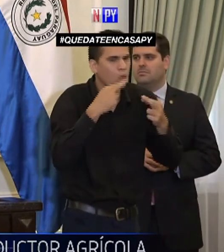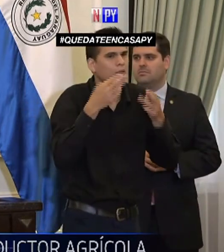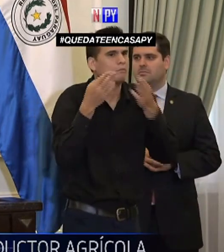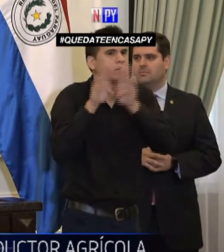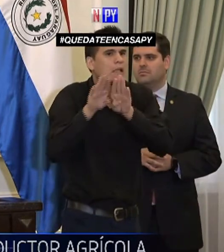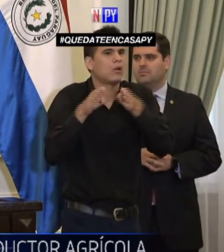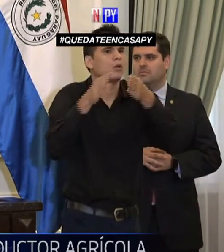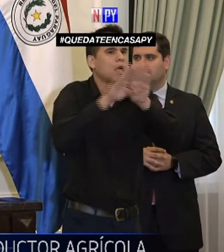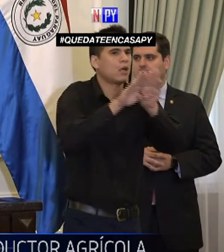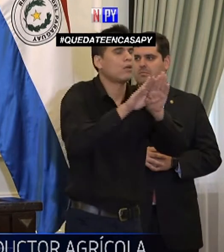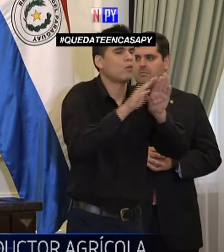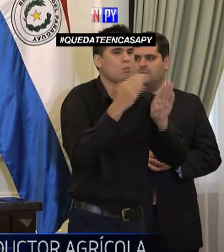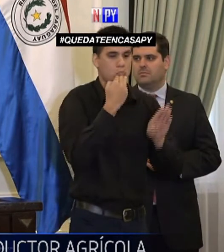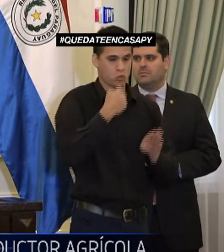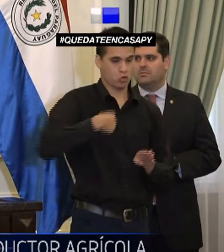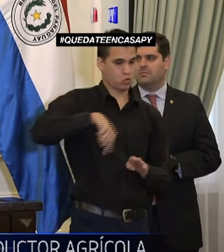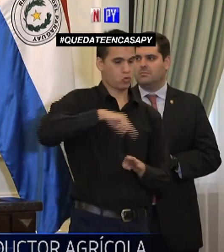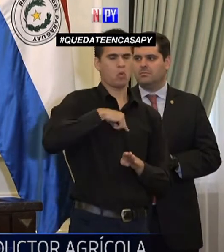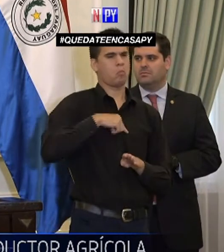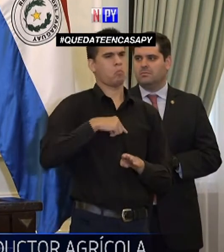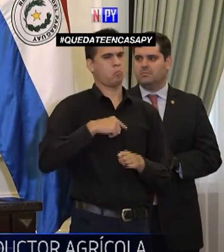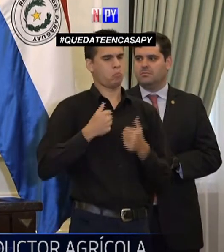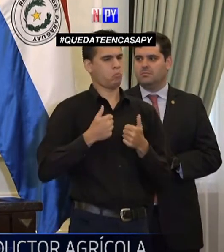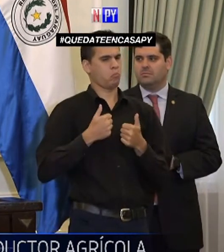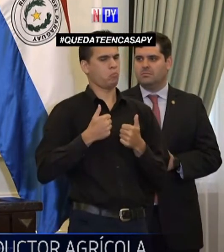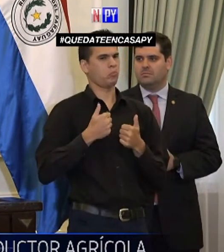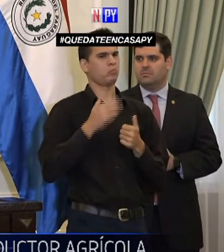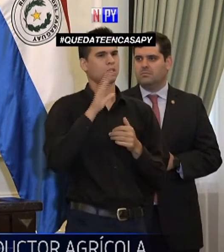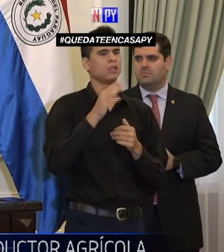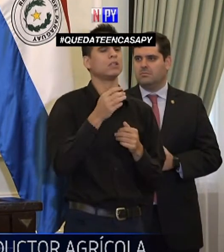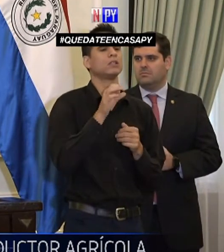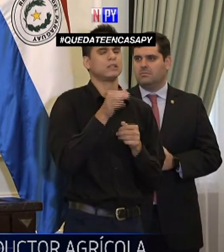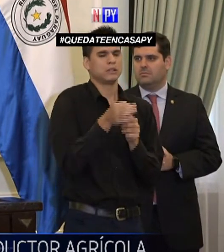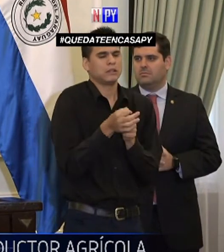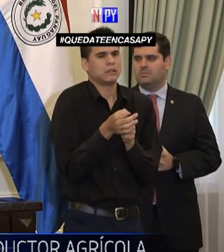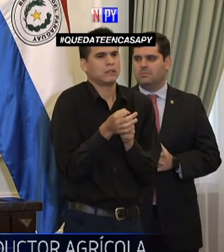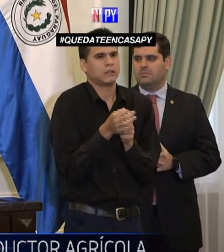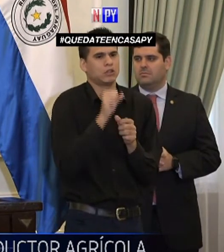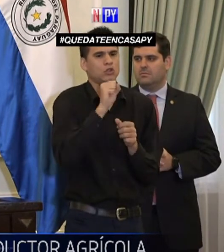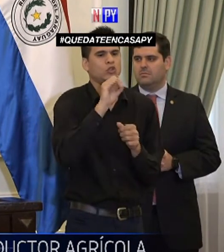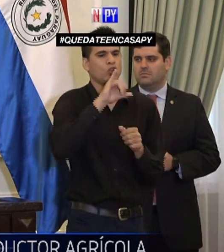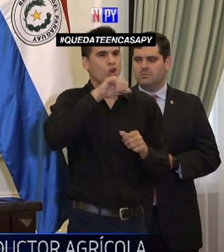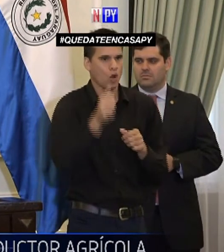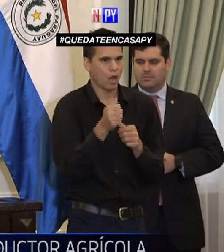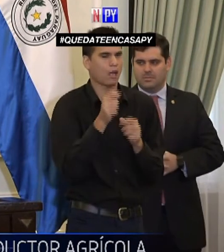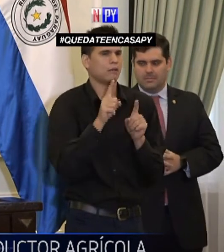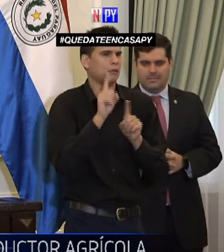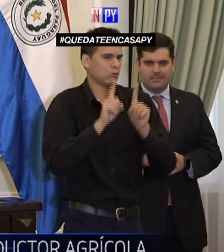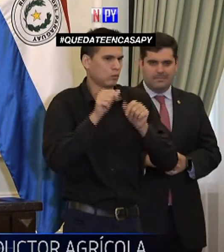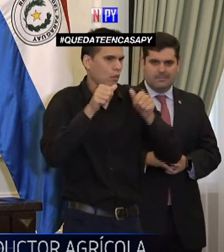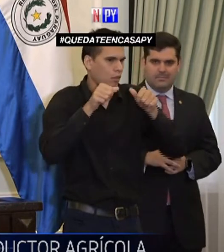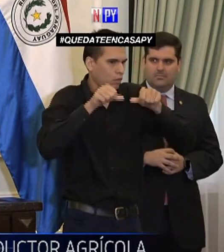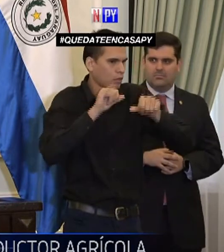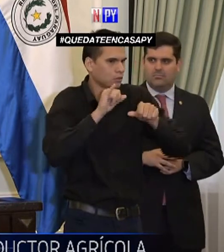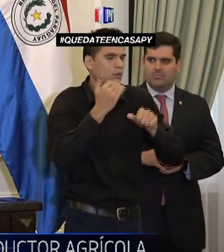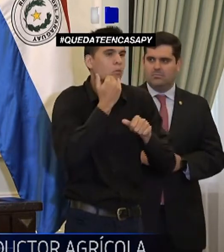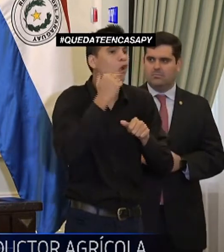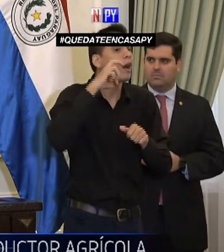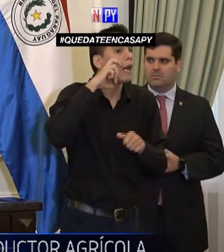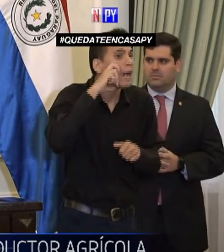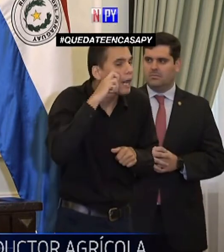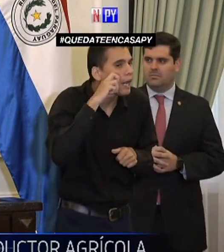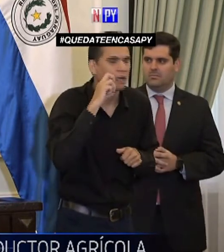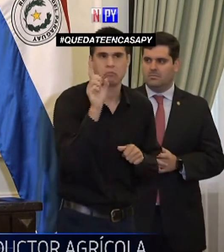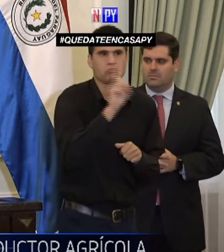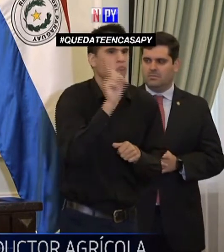sintiendo. Sí en otros temas como la soja, que ha caído, pero en lo que hace a la carne hasta hoy, gracias a Dios, no estamos